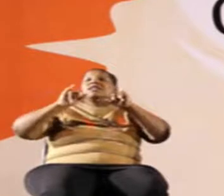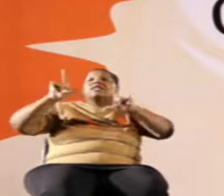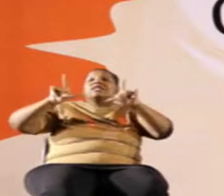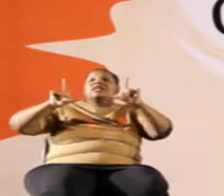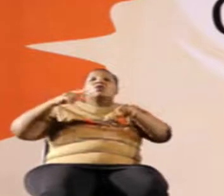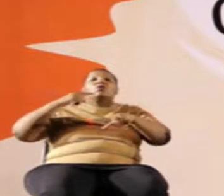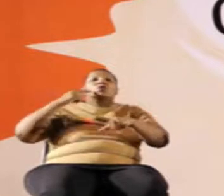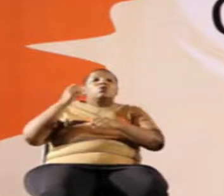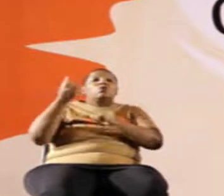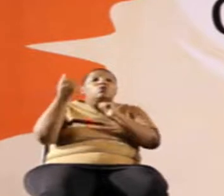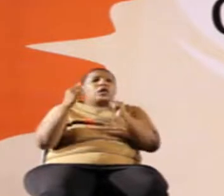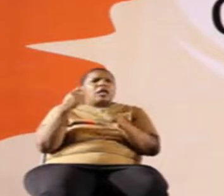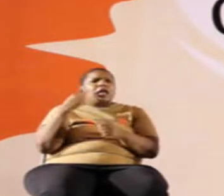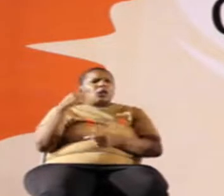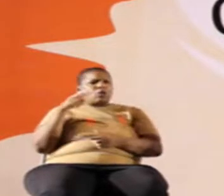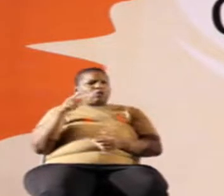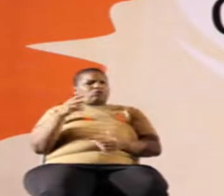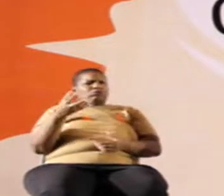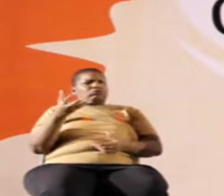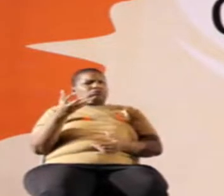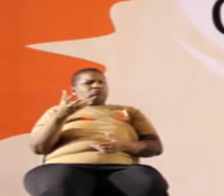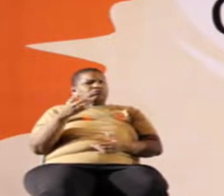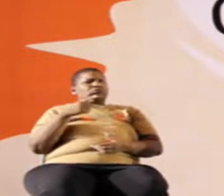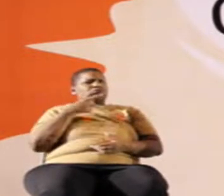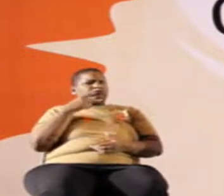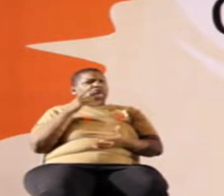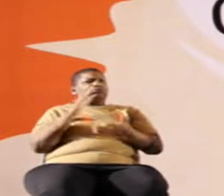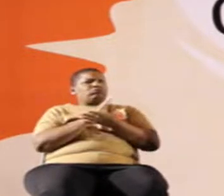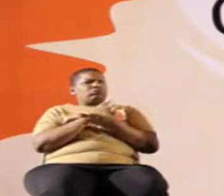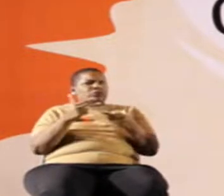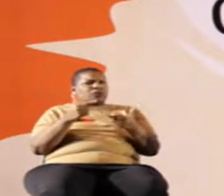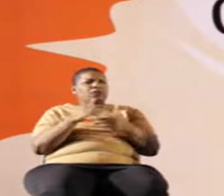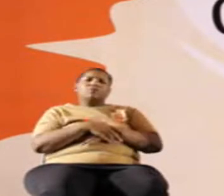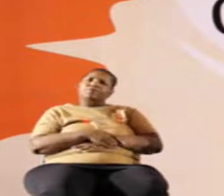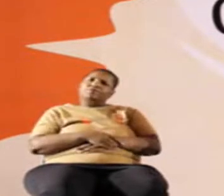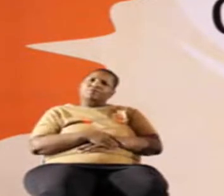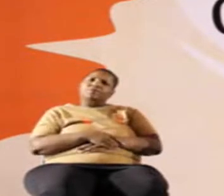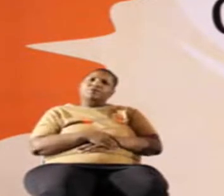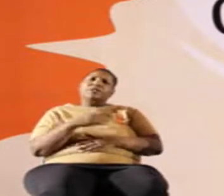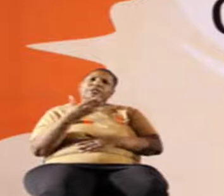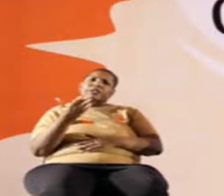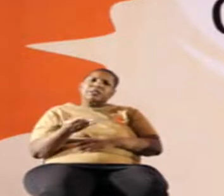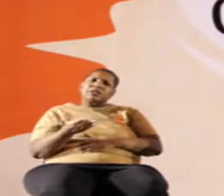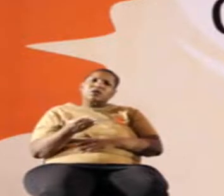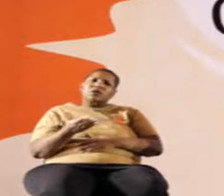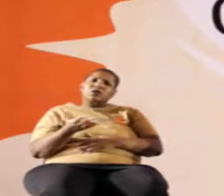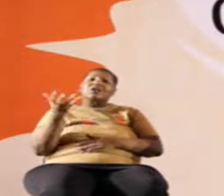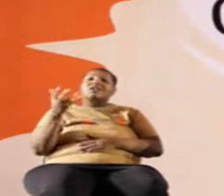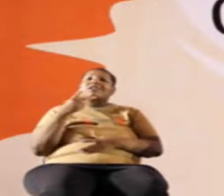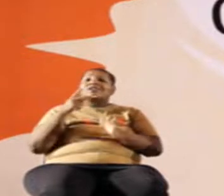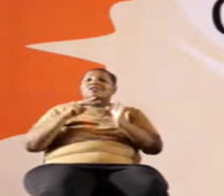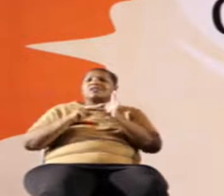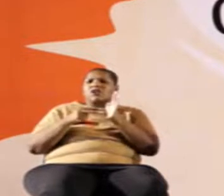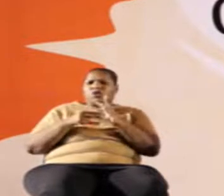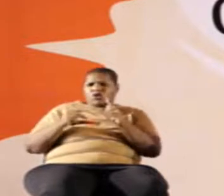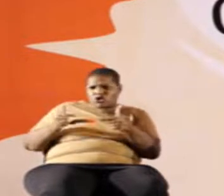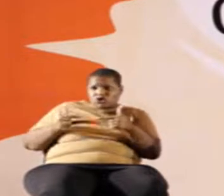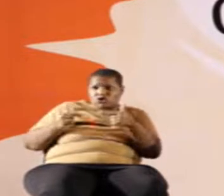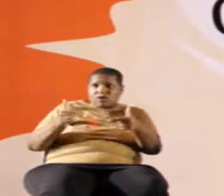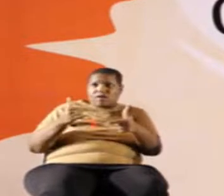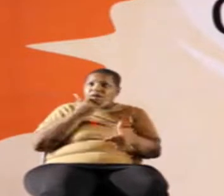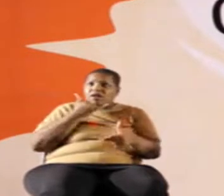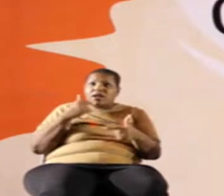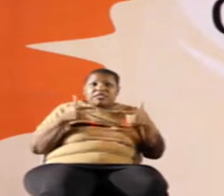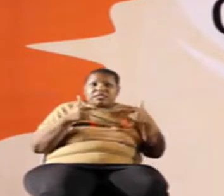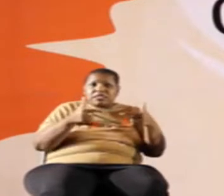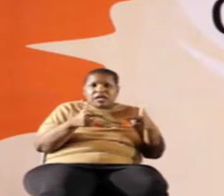indústria cultural. Isso devia querer dizer alguma coisa. Então... Queria dizer o quê? Que foi sorte, elas foram